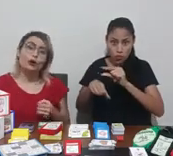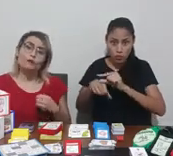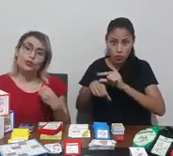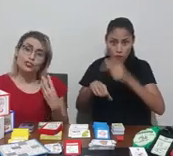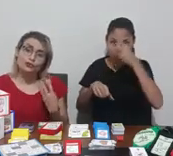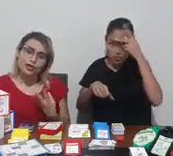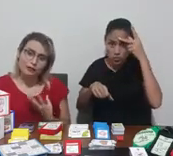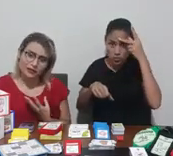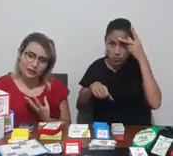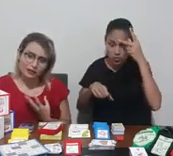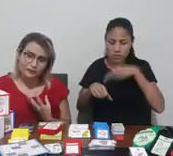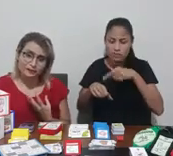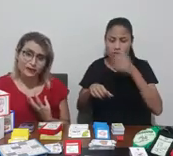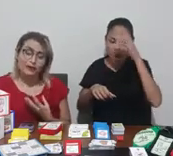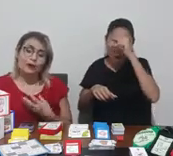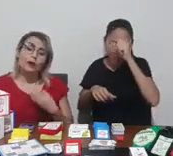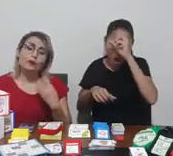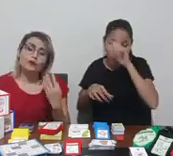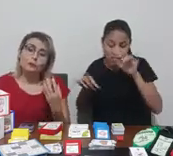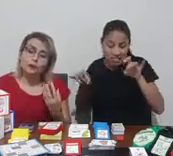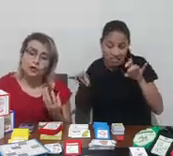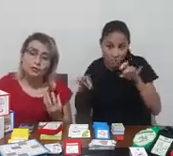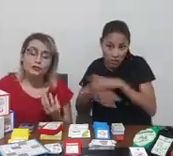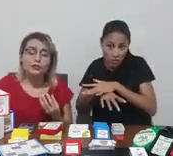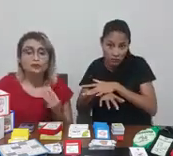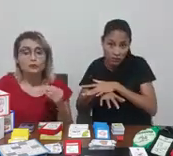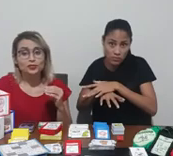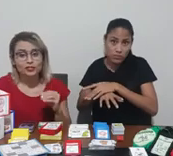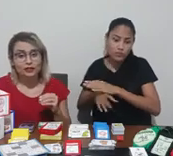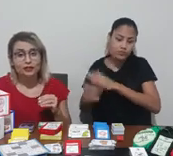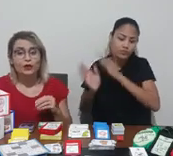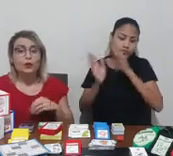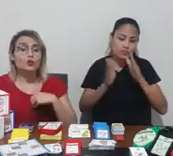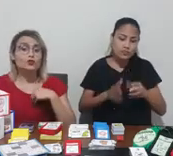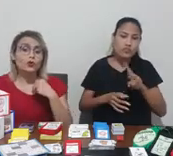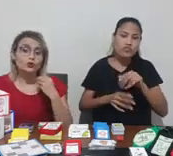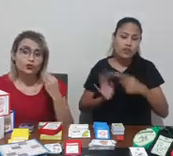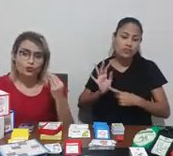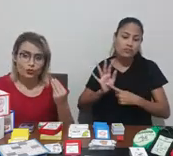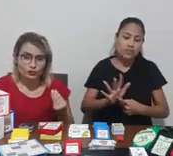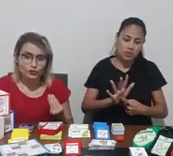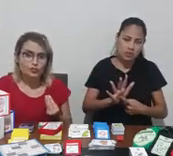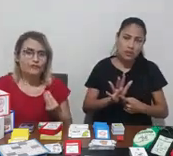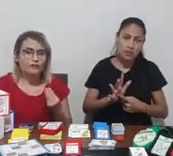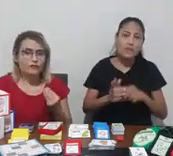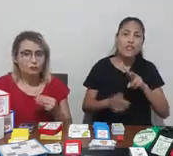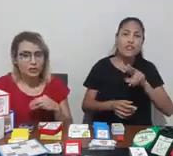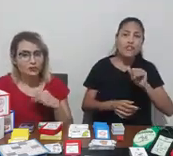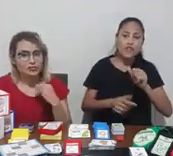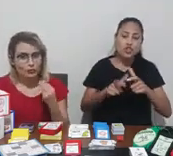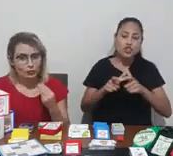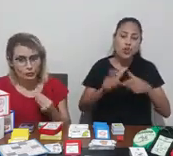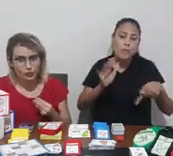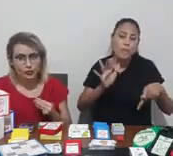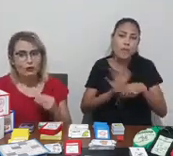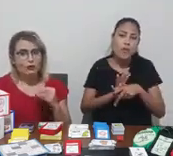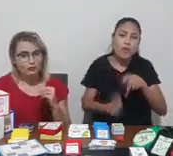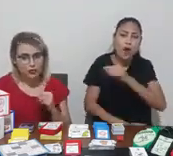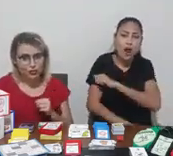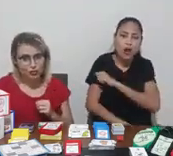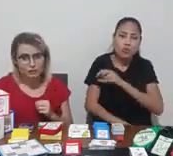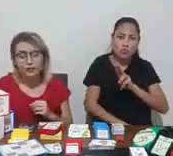conosco, mostrando o que aprenderam, como também nós vamos ter os outros jogos desenvolvidos pelos alunos